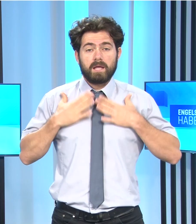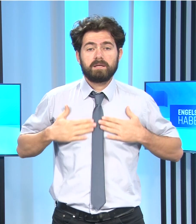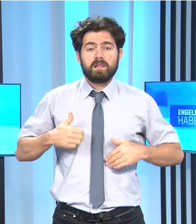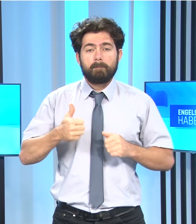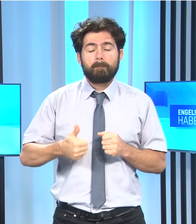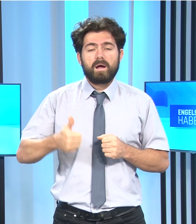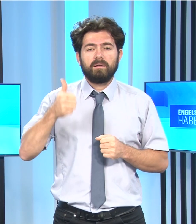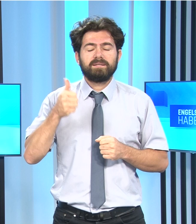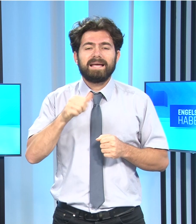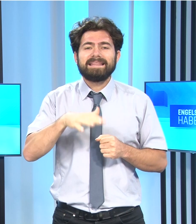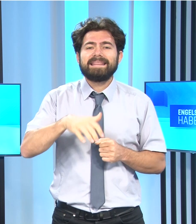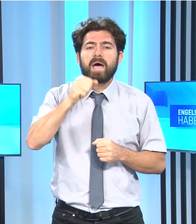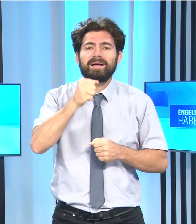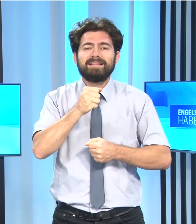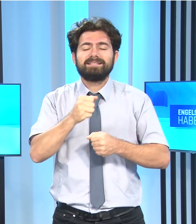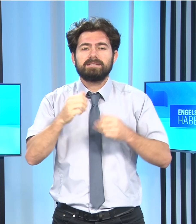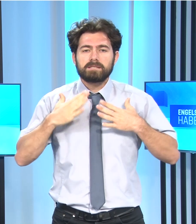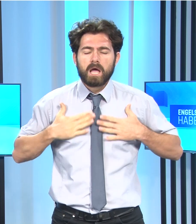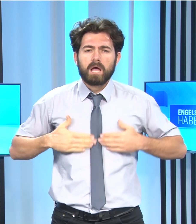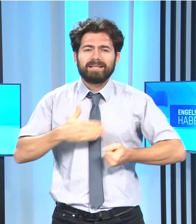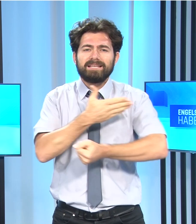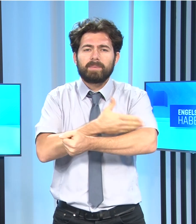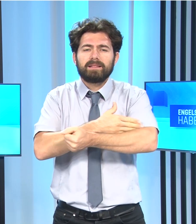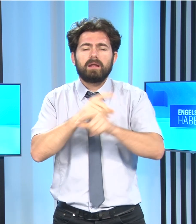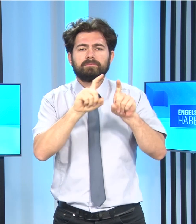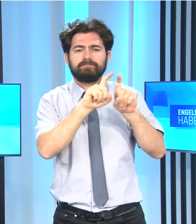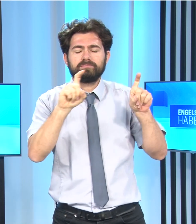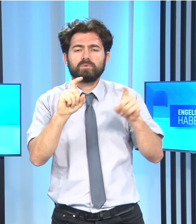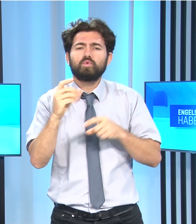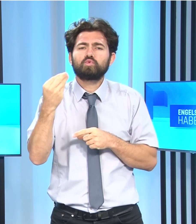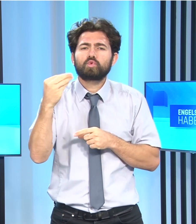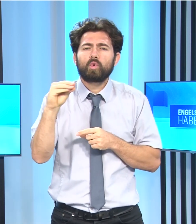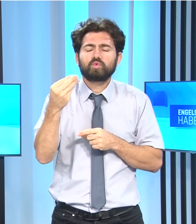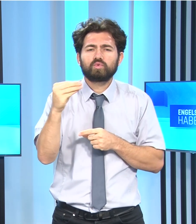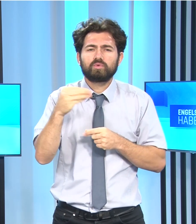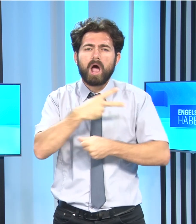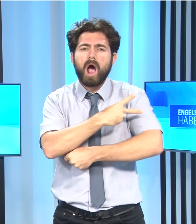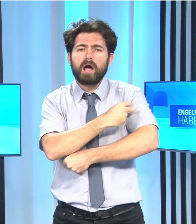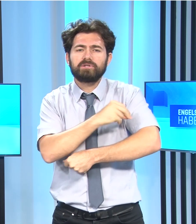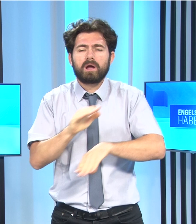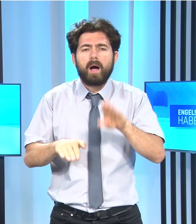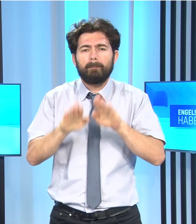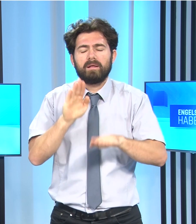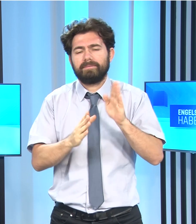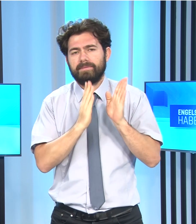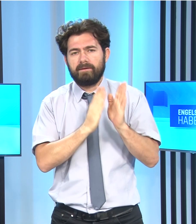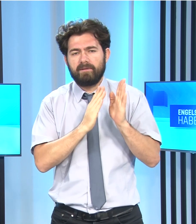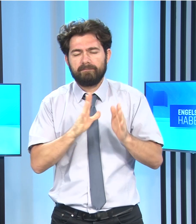Sağlık Bakanlığı Temel Sağlık Hizmetleri Dairesi Çocukluk Çağı Aşı Kampanyası devam ediyor.